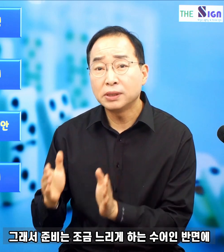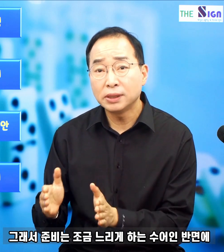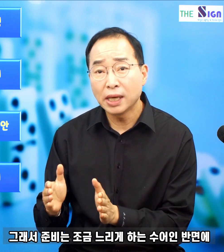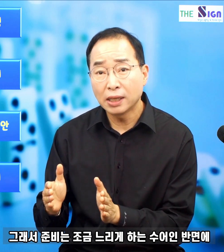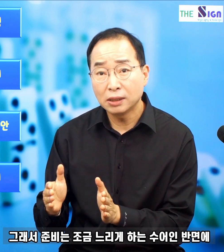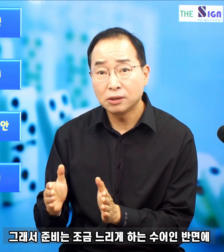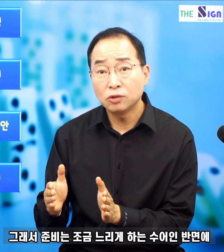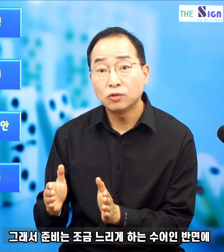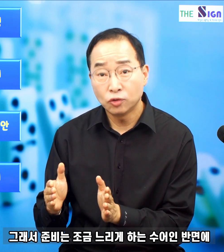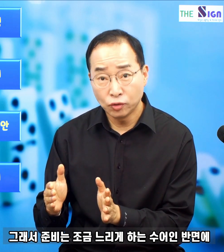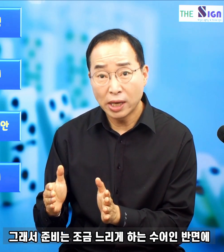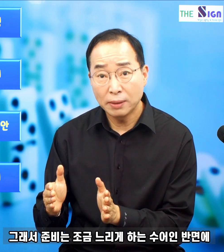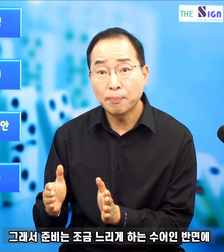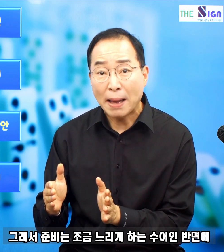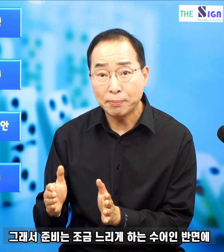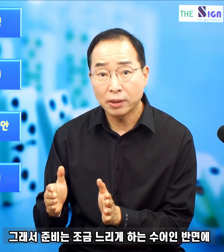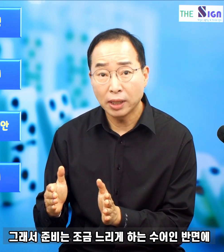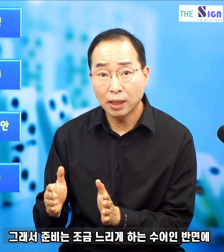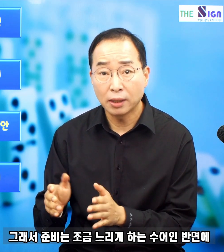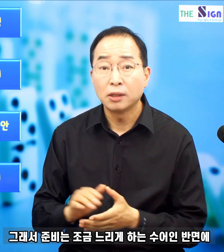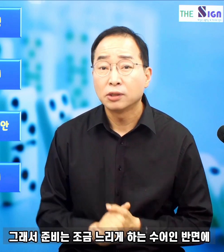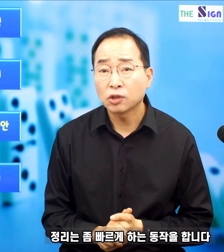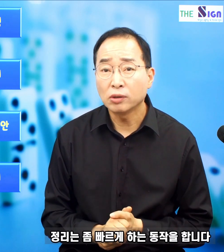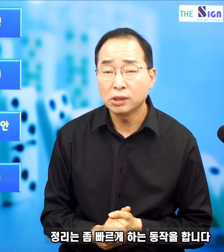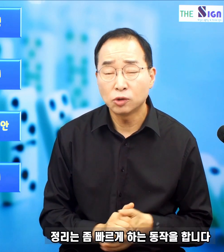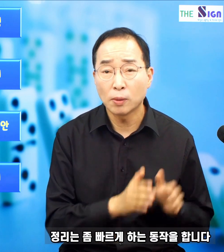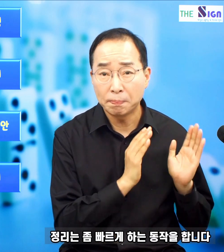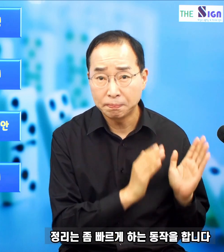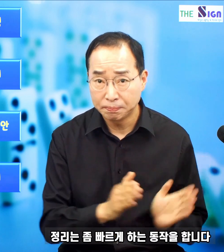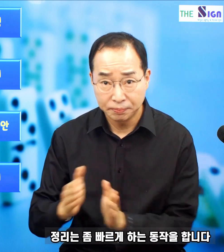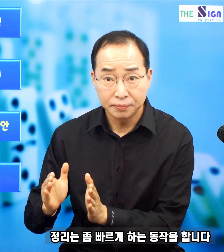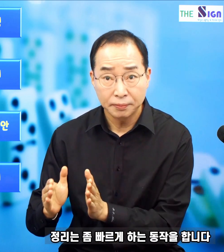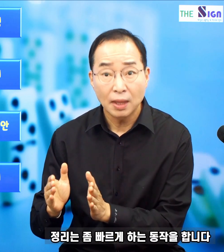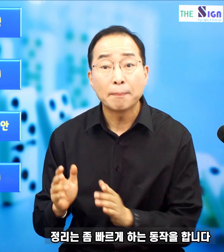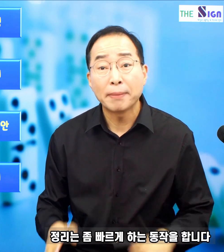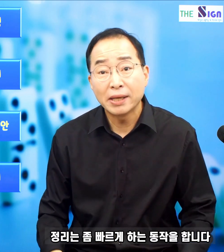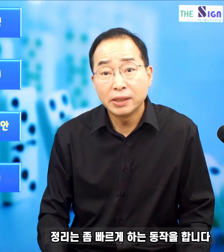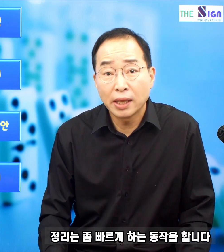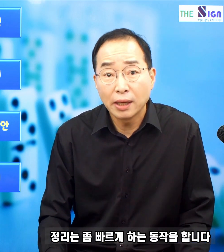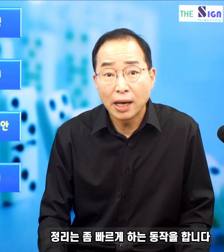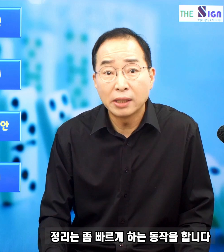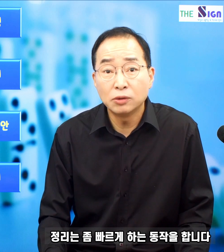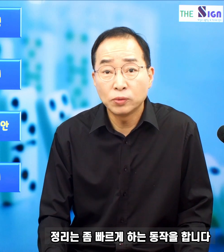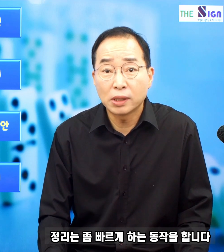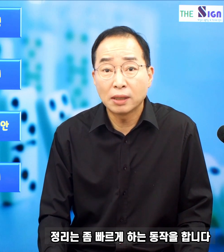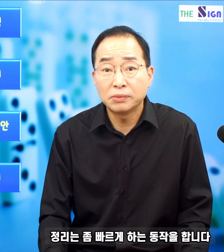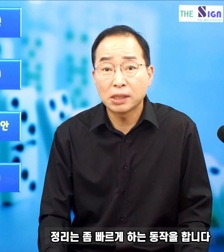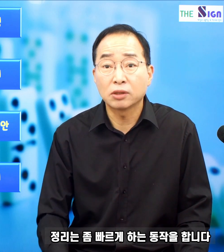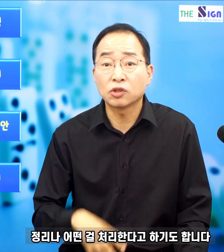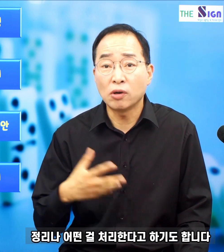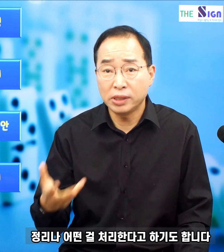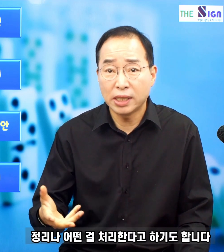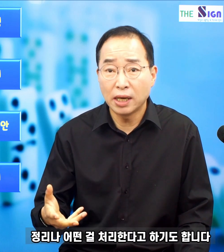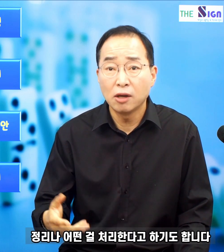느리게 하는 수화인 반면에 정리는 좀 빠르게 하는 동작을 합니다. 그래서 정리나 어떤